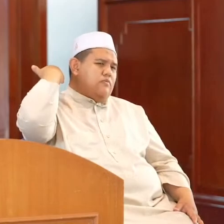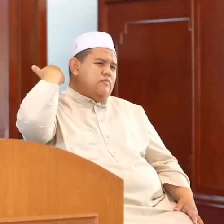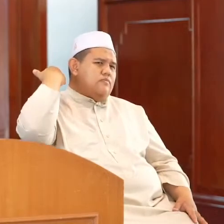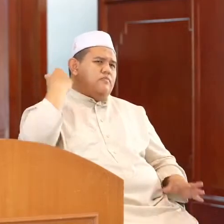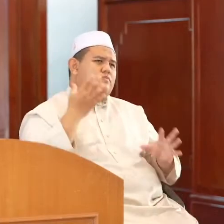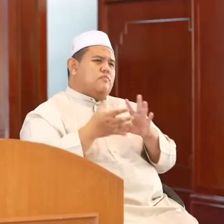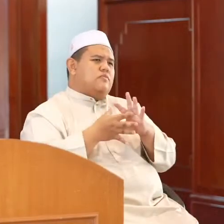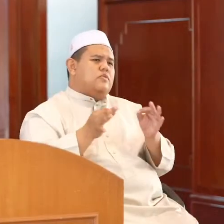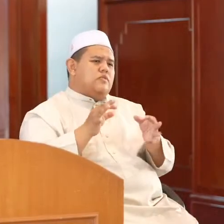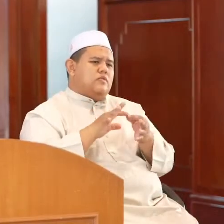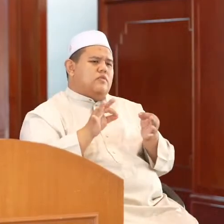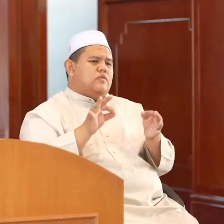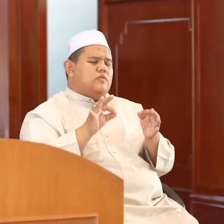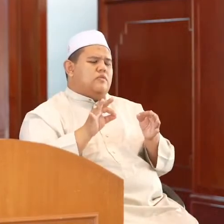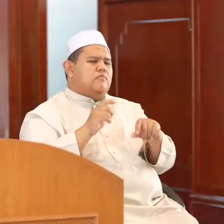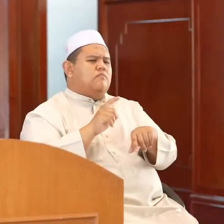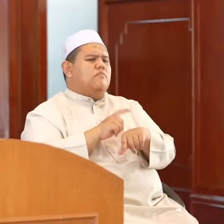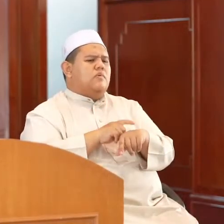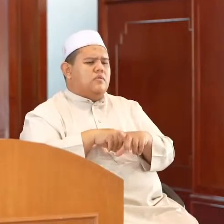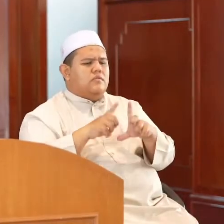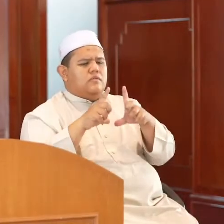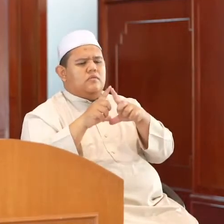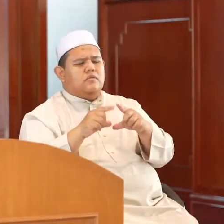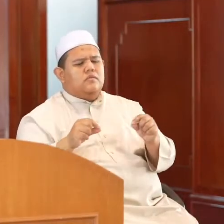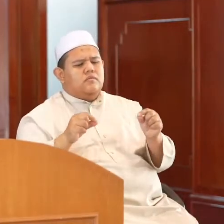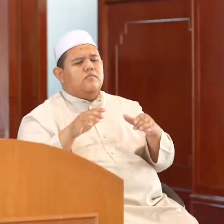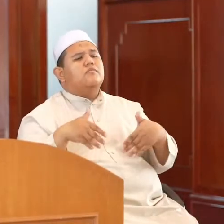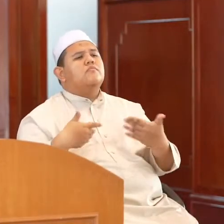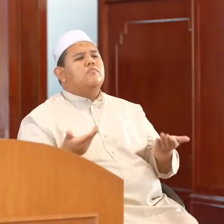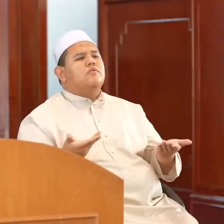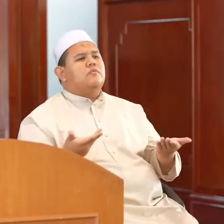cerita zaman Jepun macam mana?